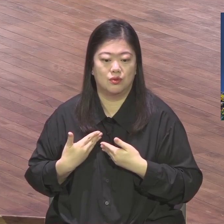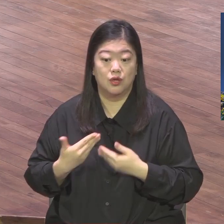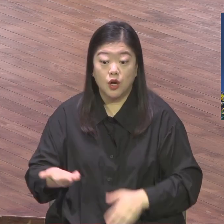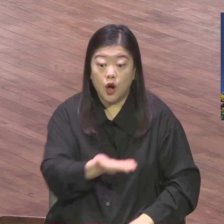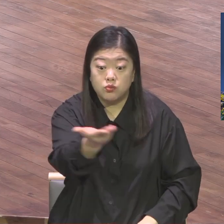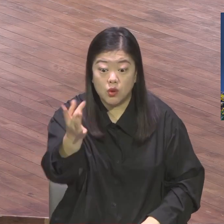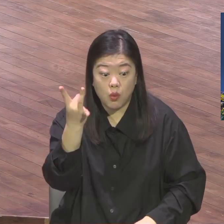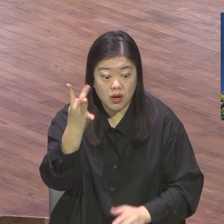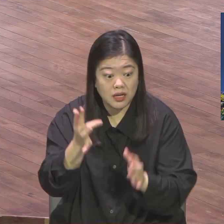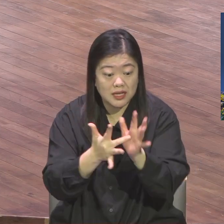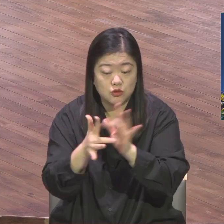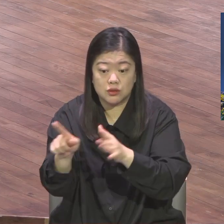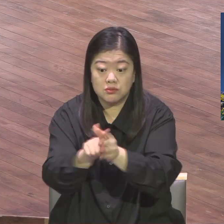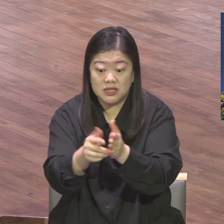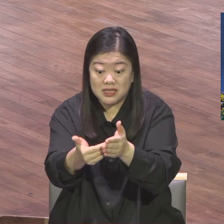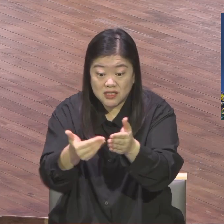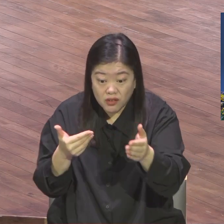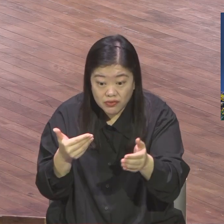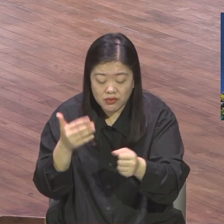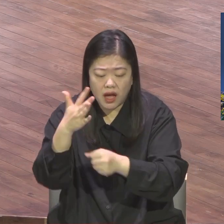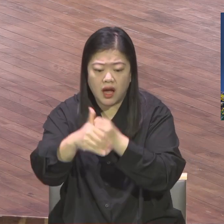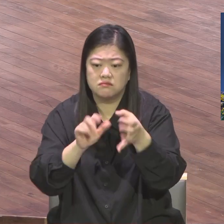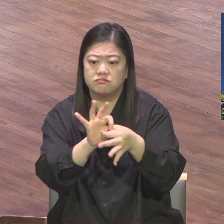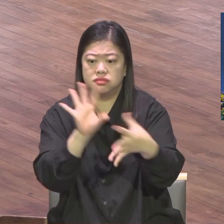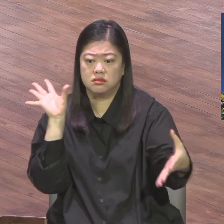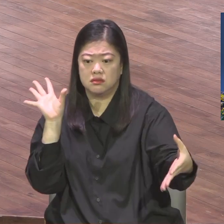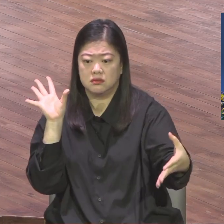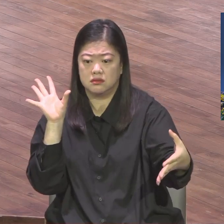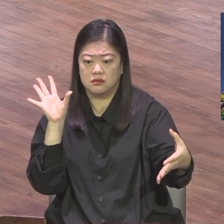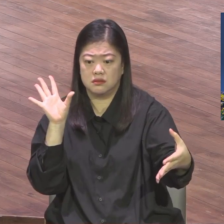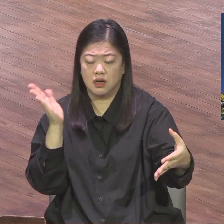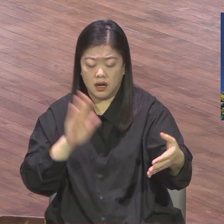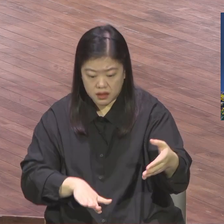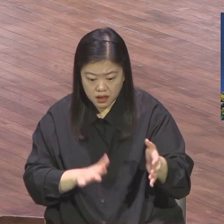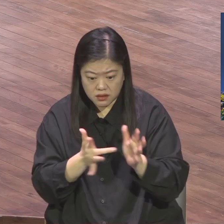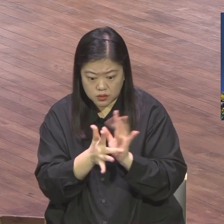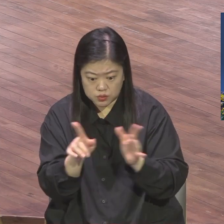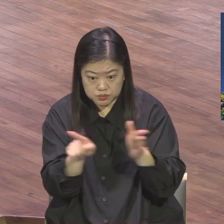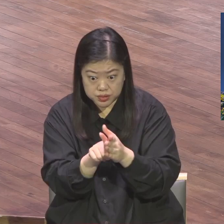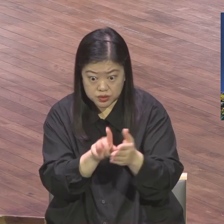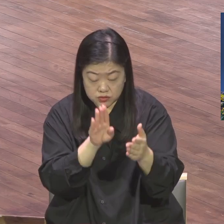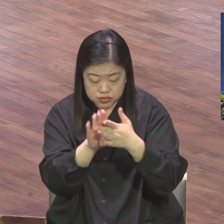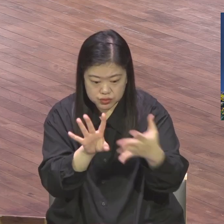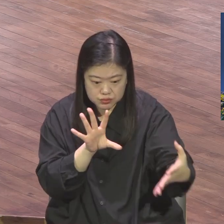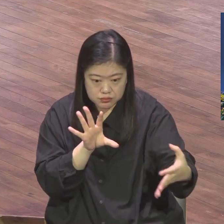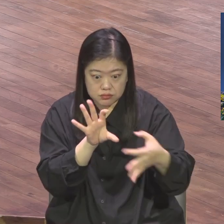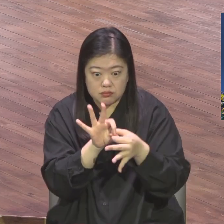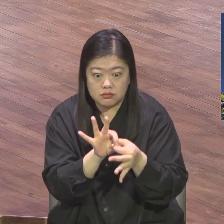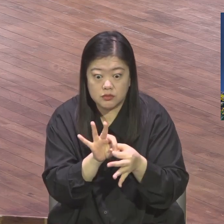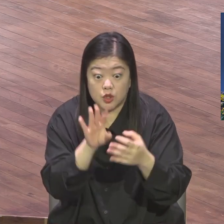돌아왔잖아요. 하나님 사랑 깨닫고 나니까 하나님 나를 왜 이렇게 사랑해?